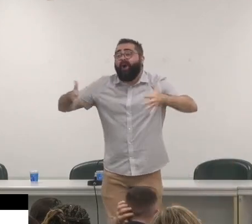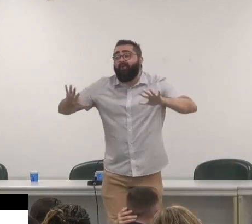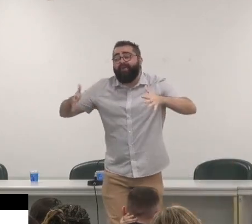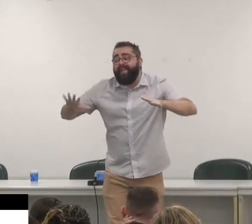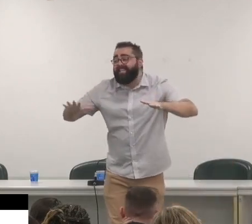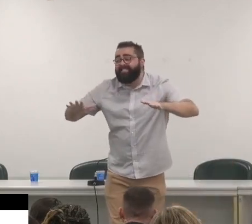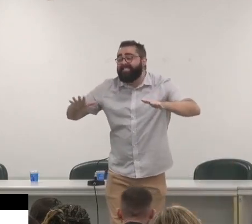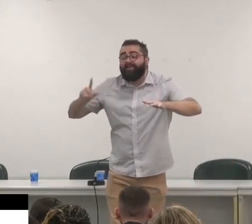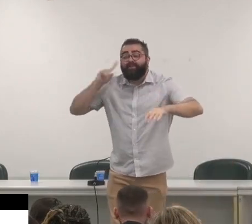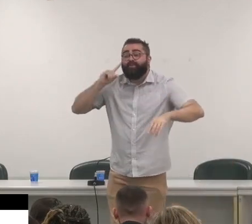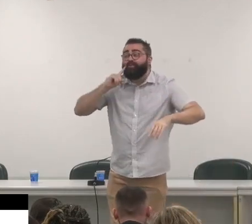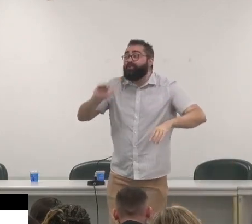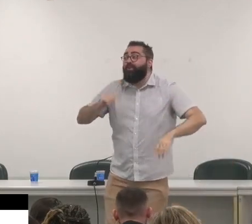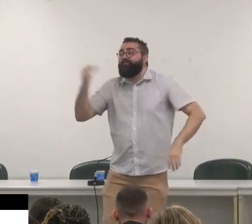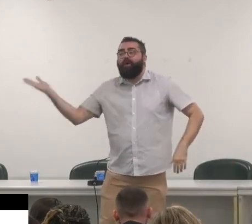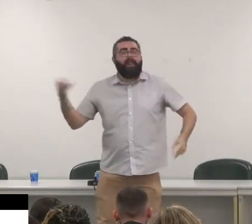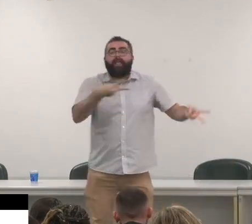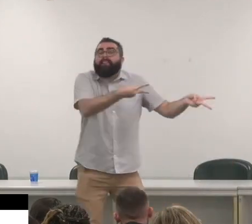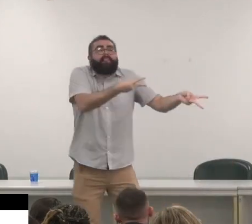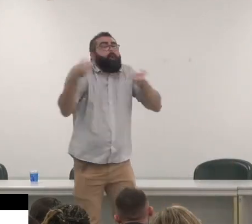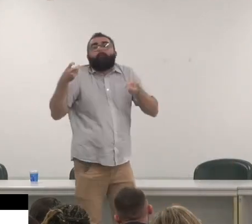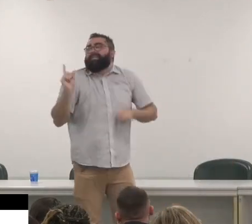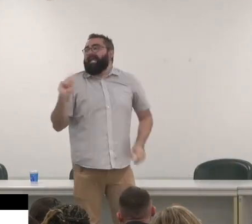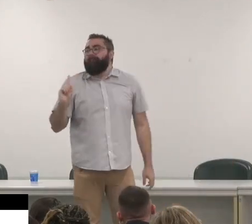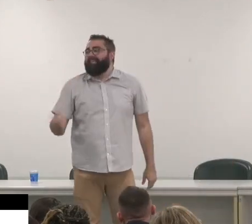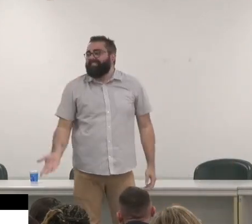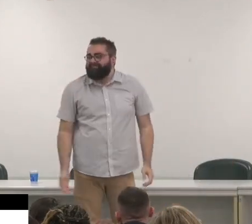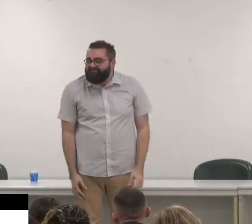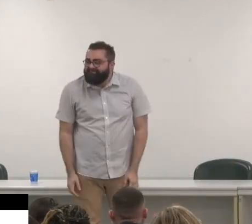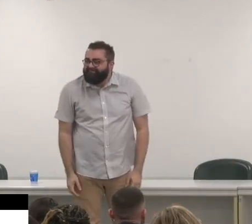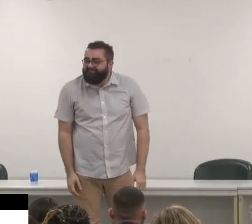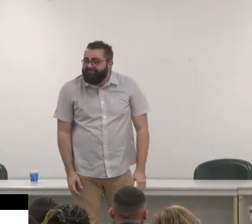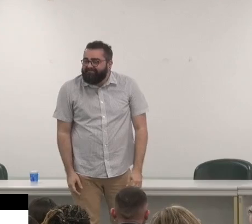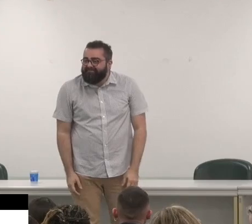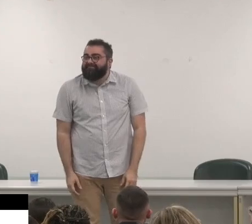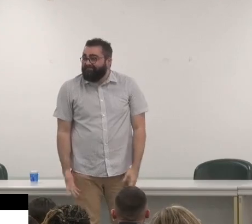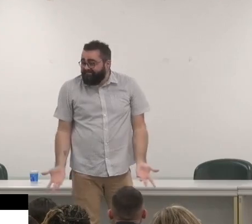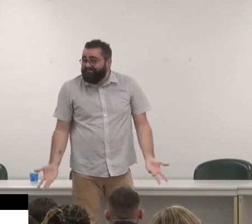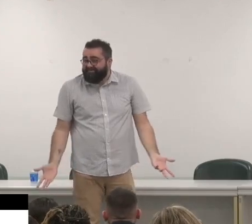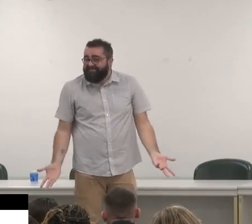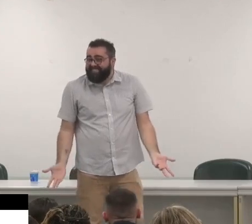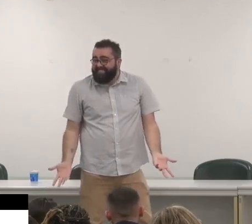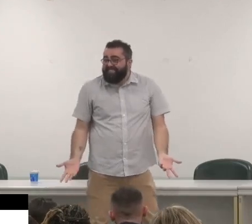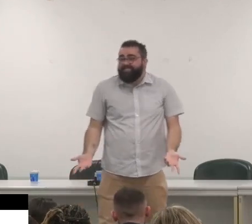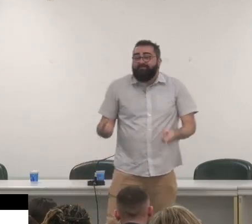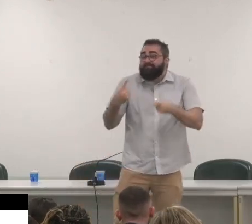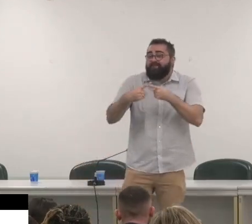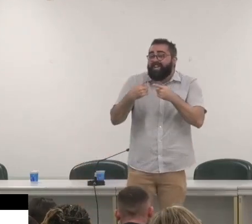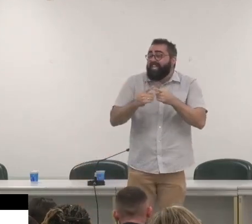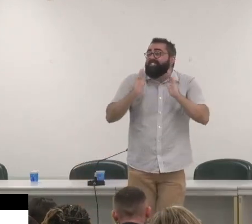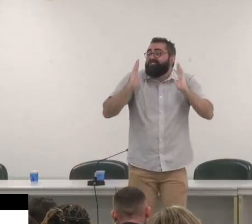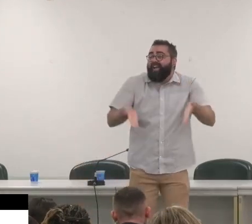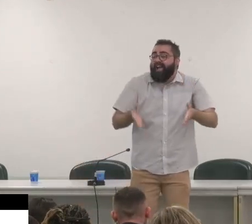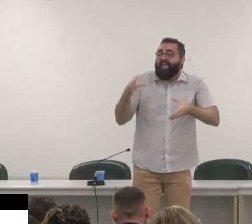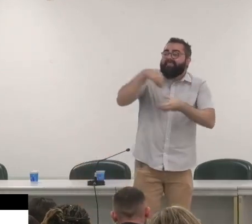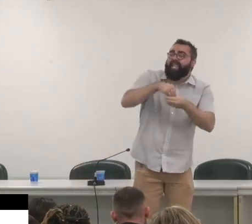aspecto fonológico, é muito provável que outras pessoas surdas não percebam essa iconicidade, porque